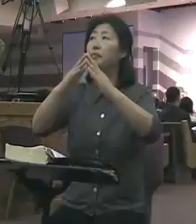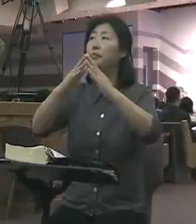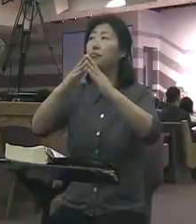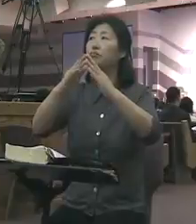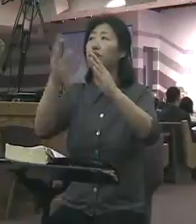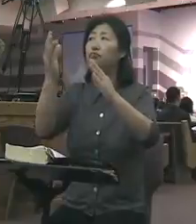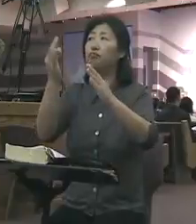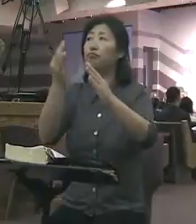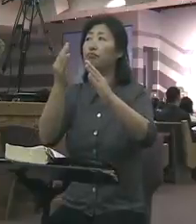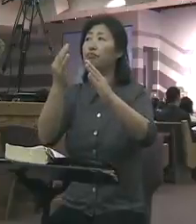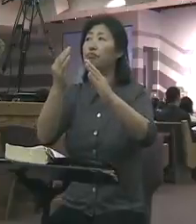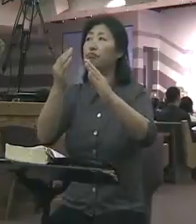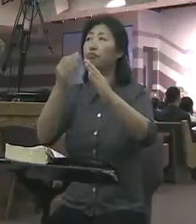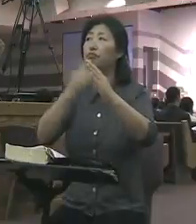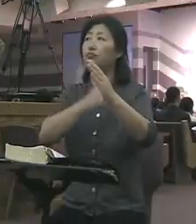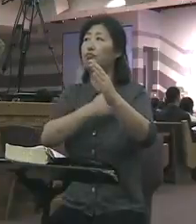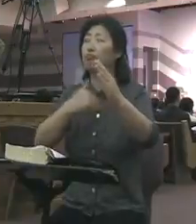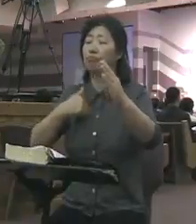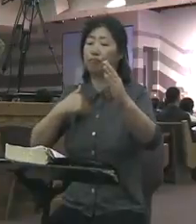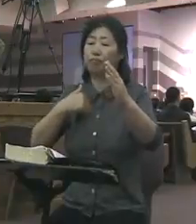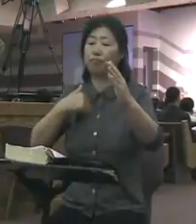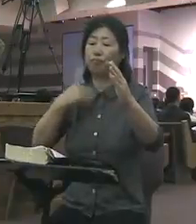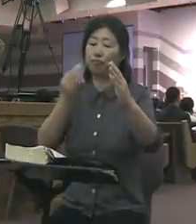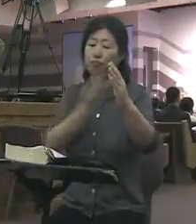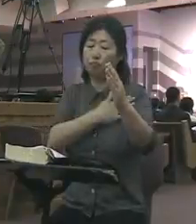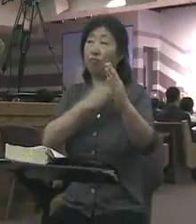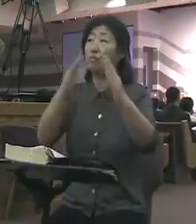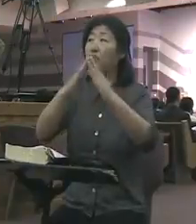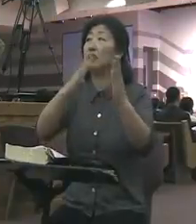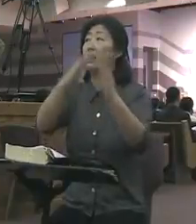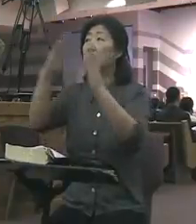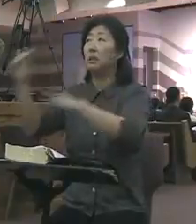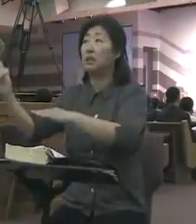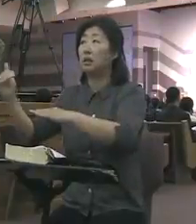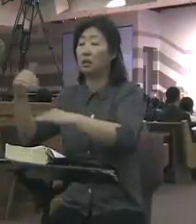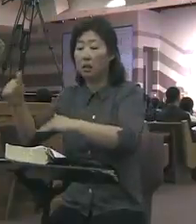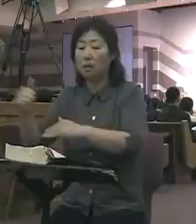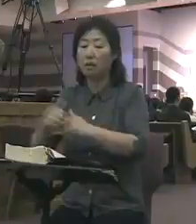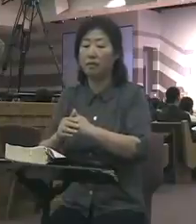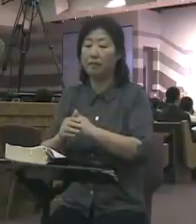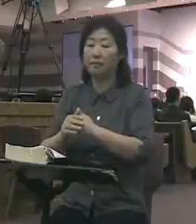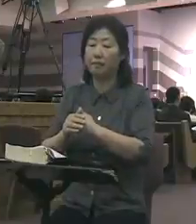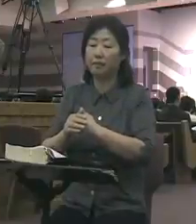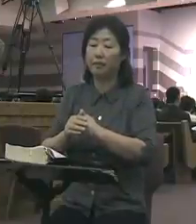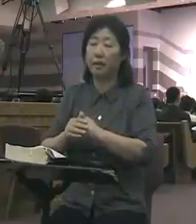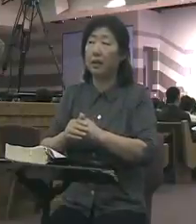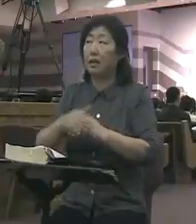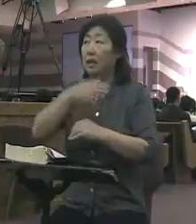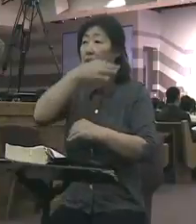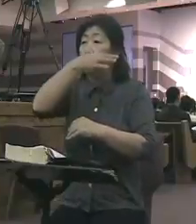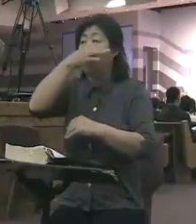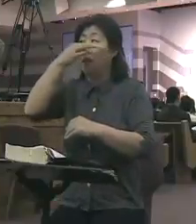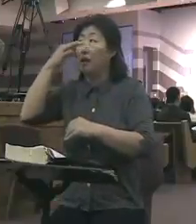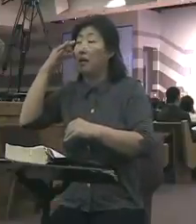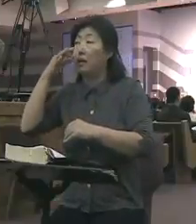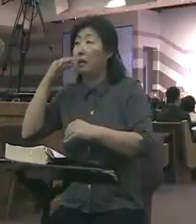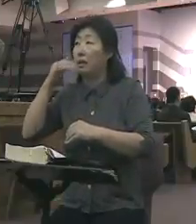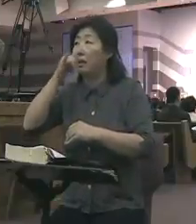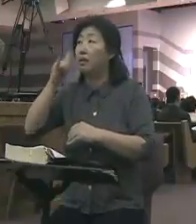있고 아주 여유 있는 집으로 이사 가게 돼요. 우리 얼마나 익사이팅 했는지 모릅니다. 우리 아이들도